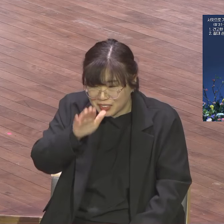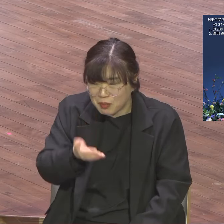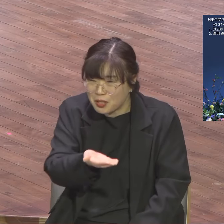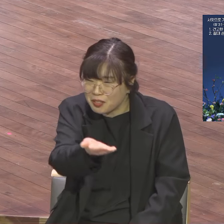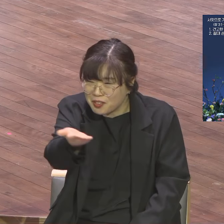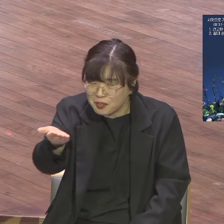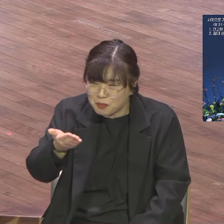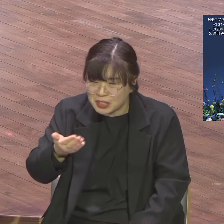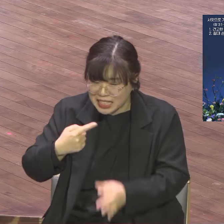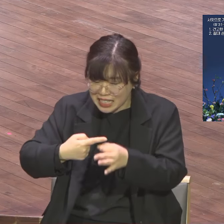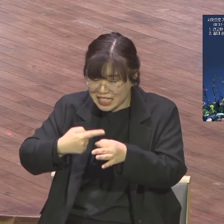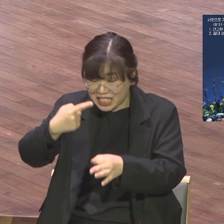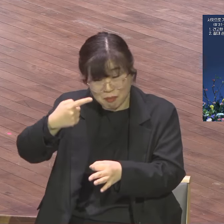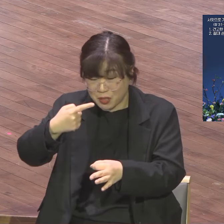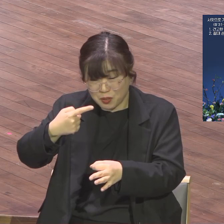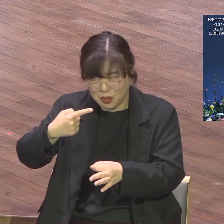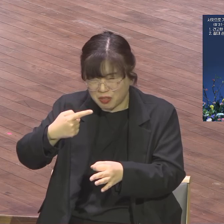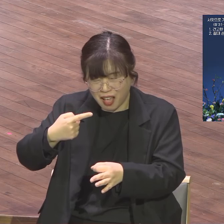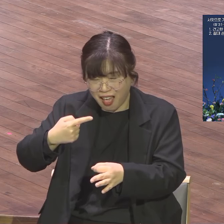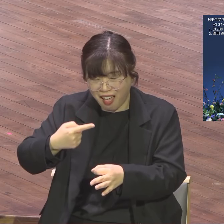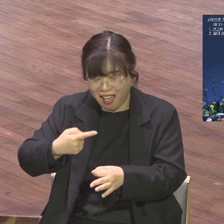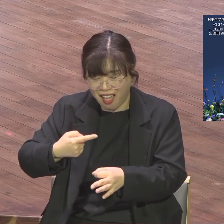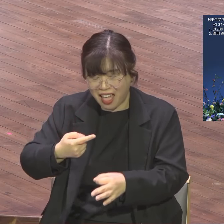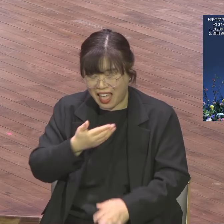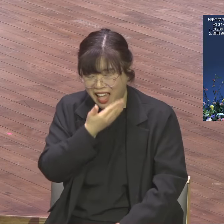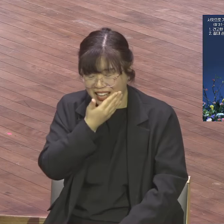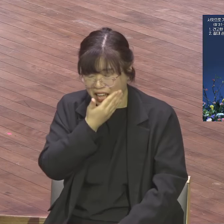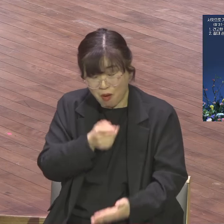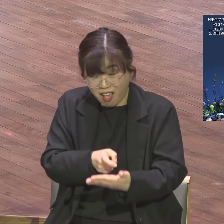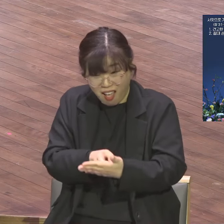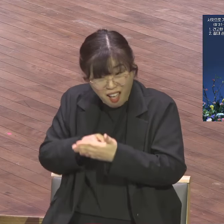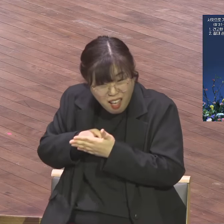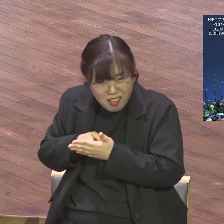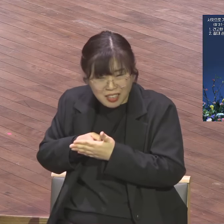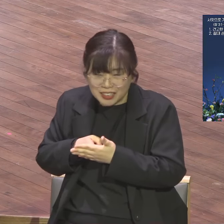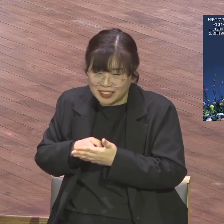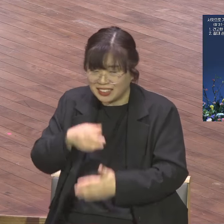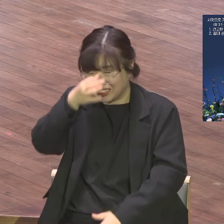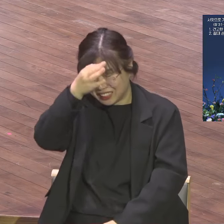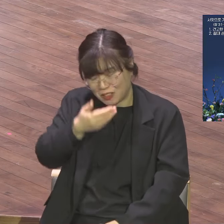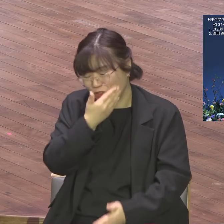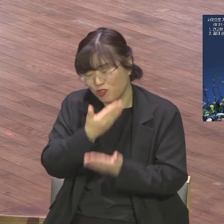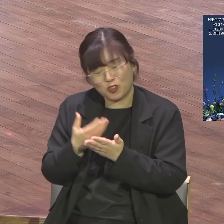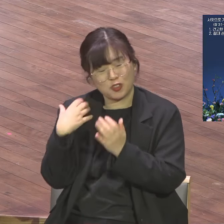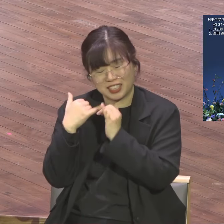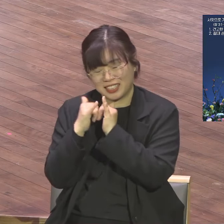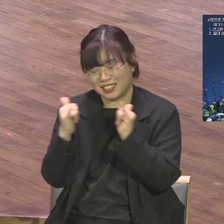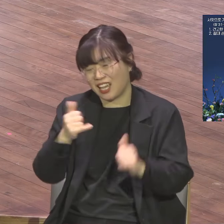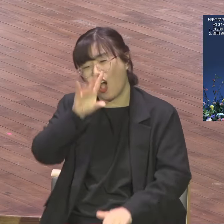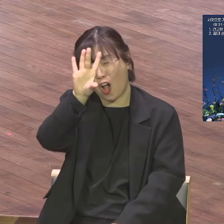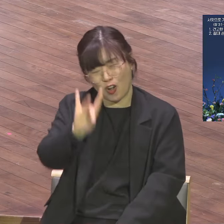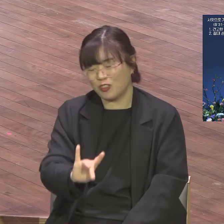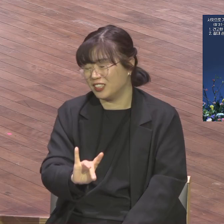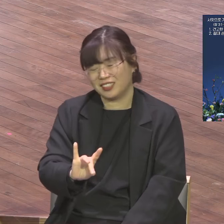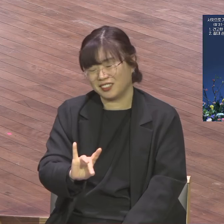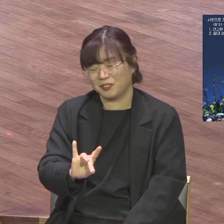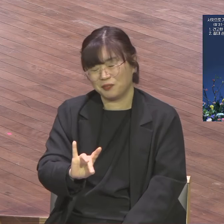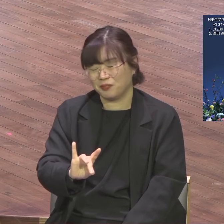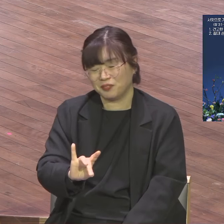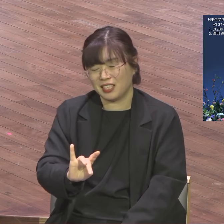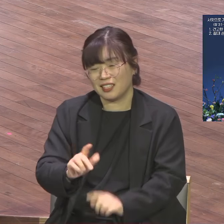없지요. 장로 못 되지요. 11조를 안 한다 뭐 기본적으로 축복 못 받을 거니까 직책을 줄 수